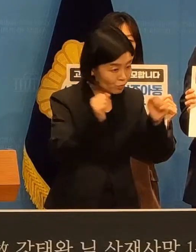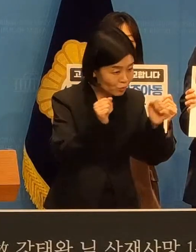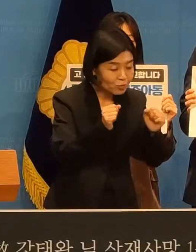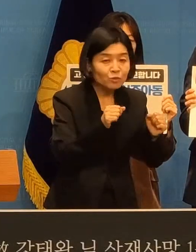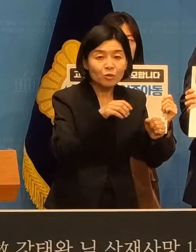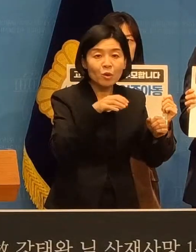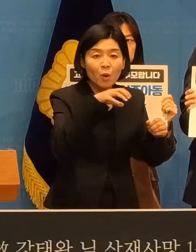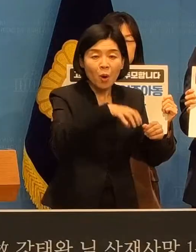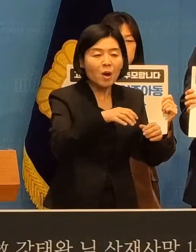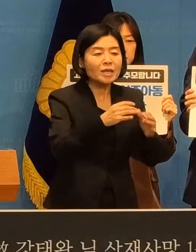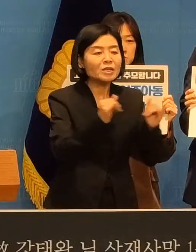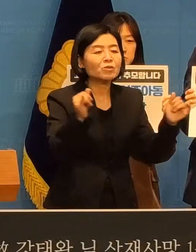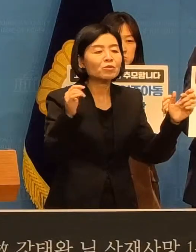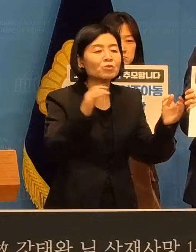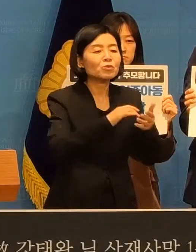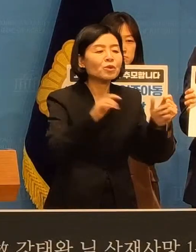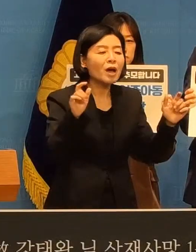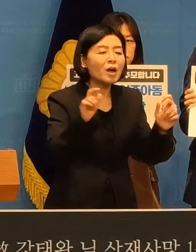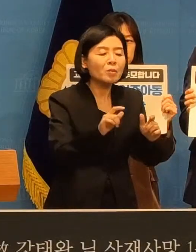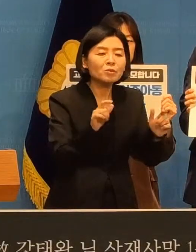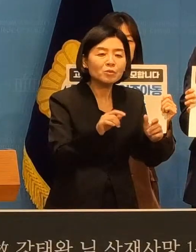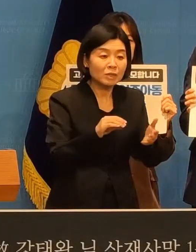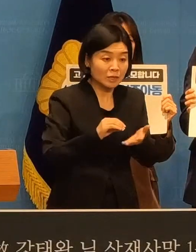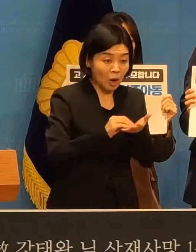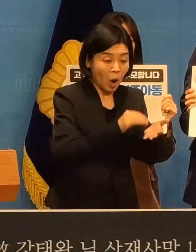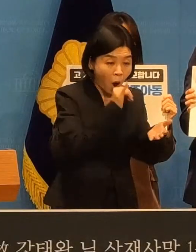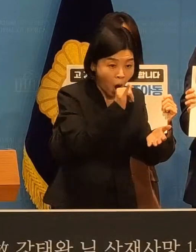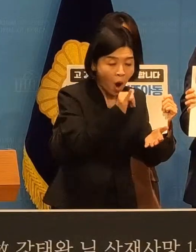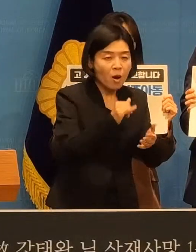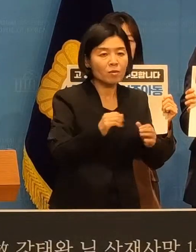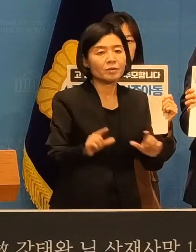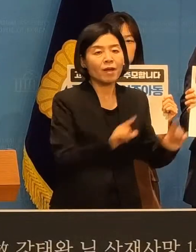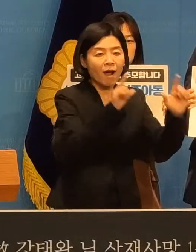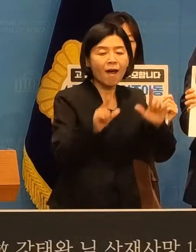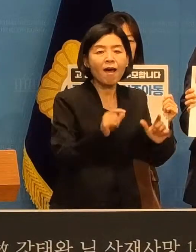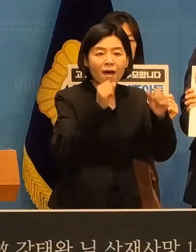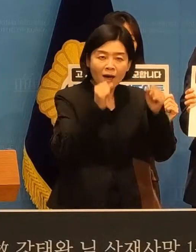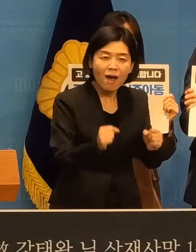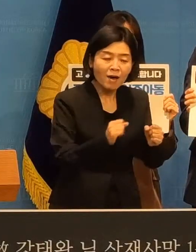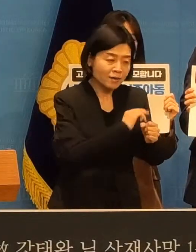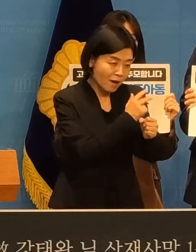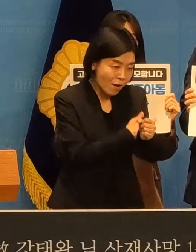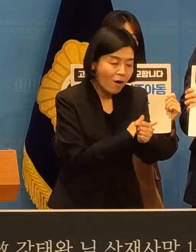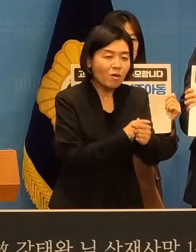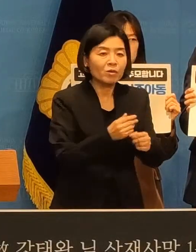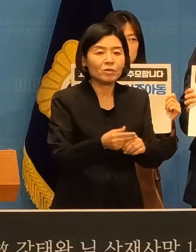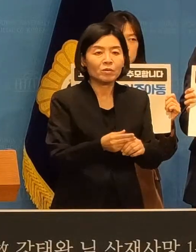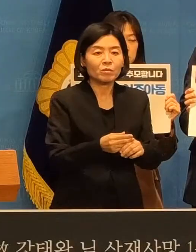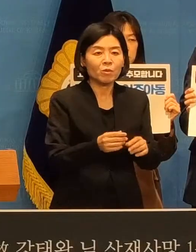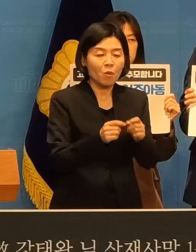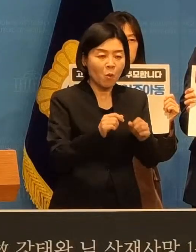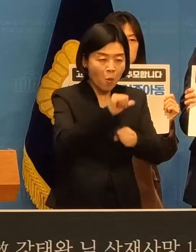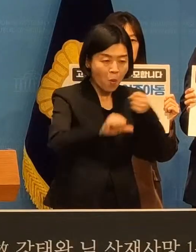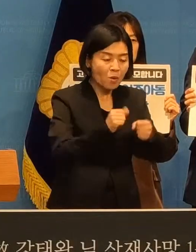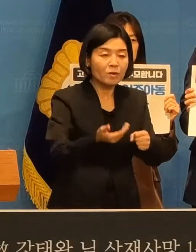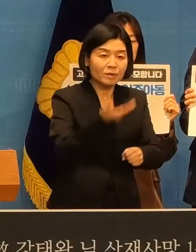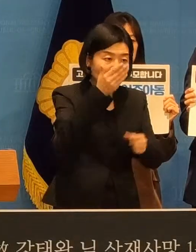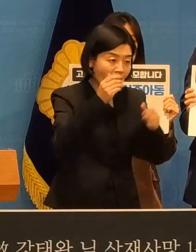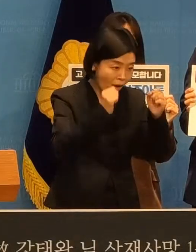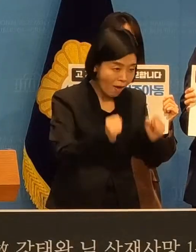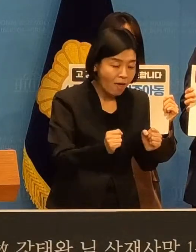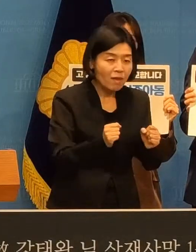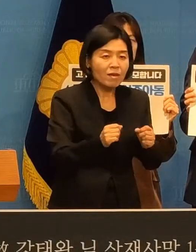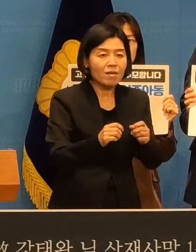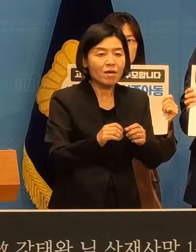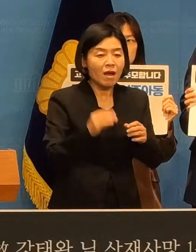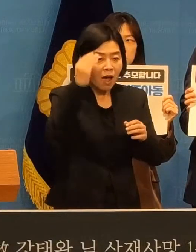거주 체류 자격을 받을 수 있고 해당 지역에서 5년을 거주하면 영주 자격을 신청할 수 있게 해준다는 법무부의 지역